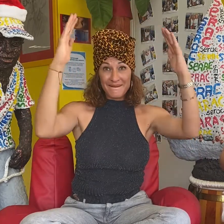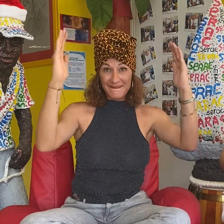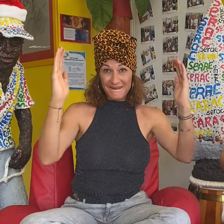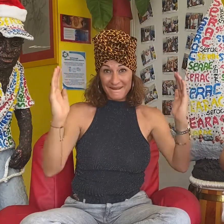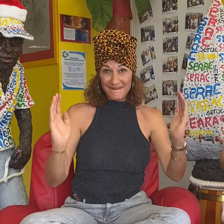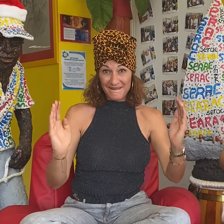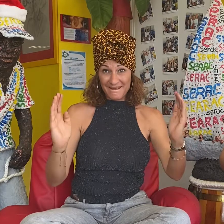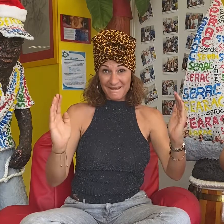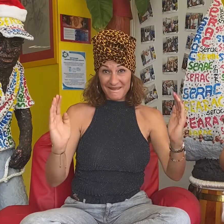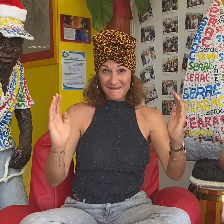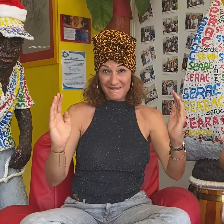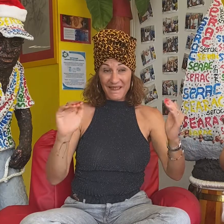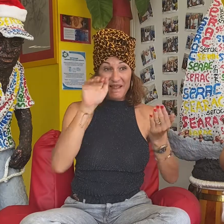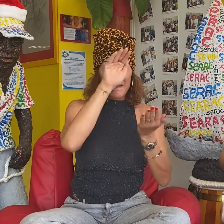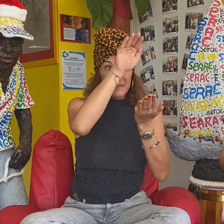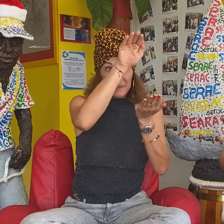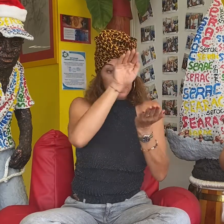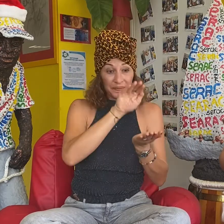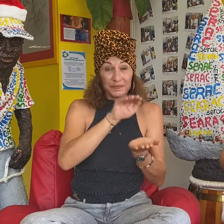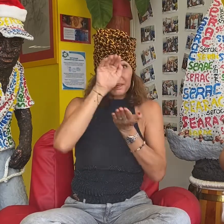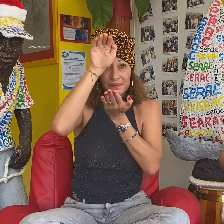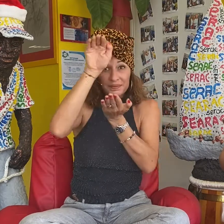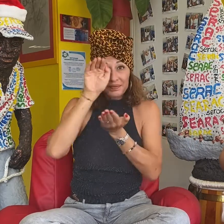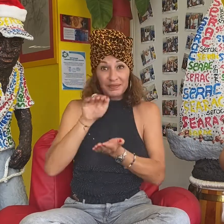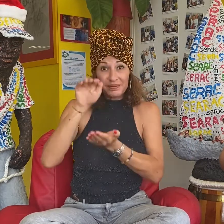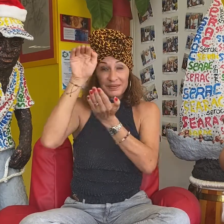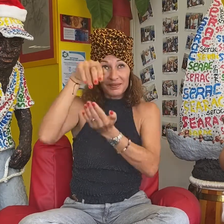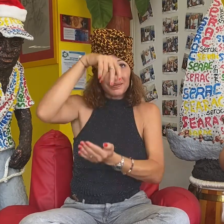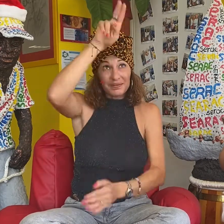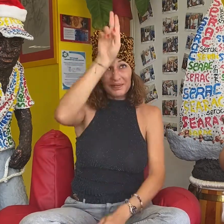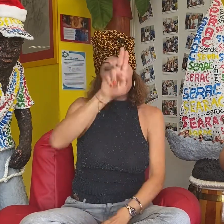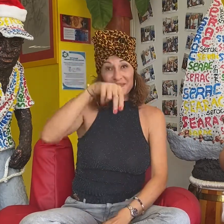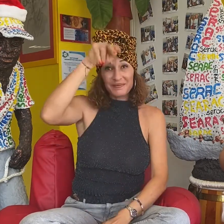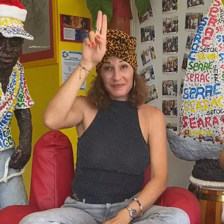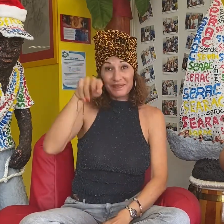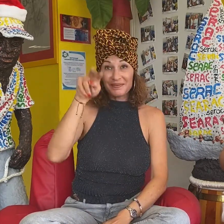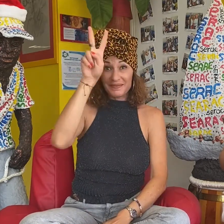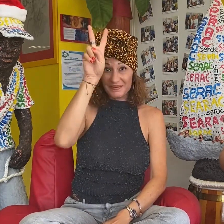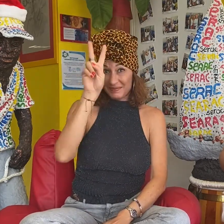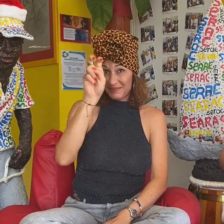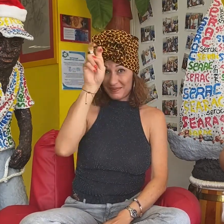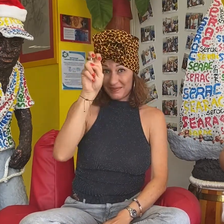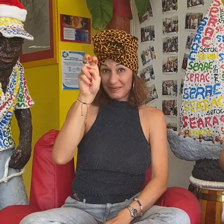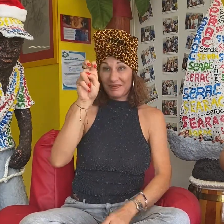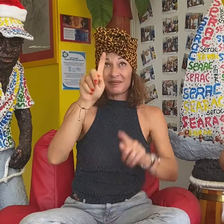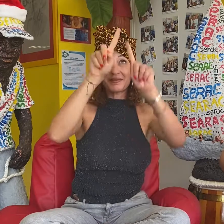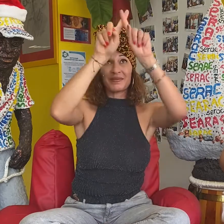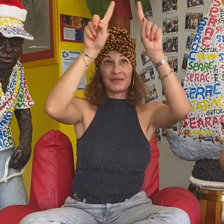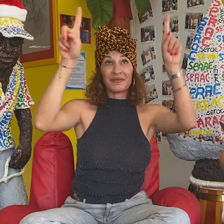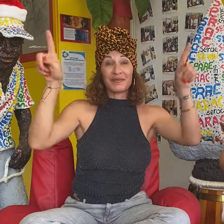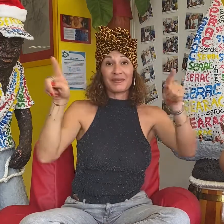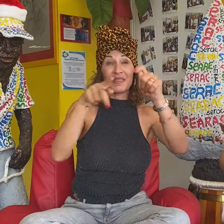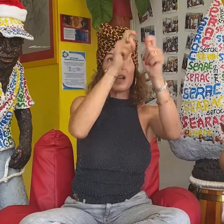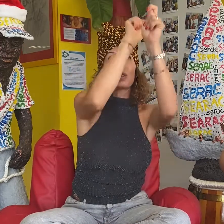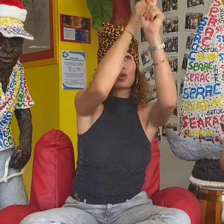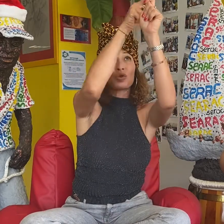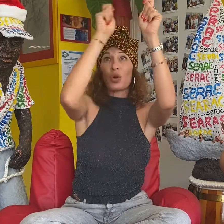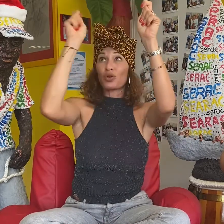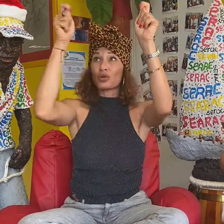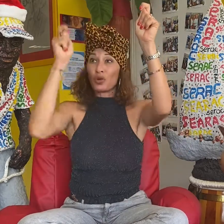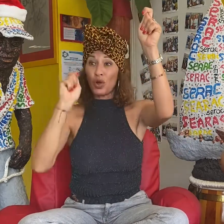casiers. Il la peint en vert et cloue une pancarte « Recyclage ».